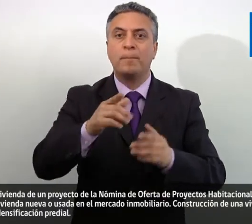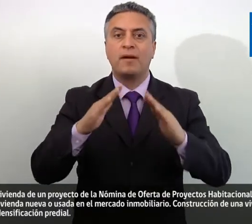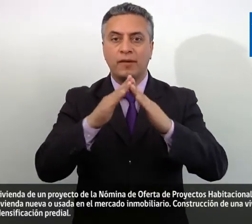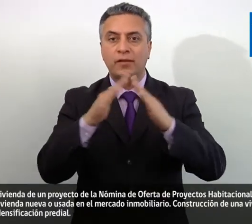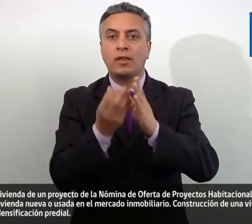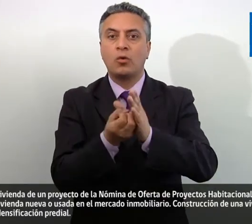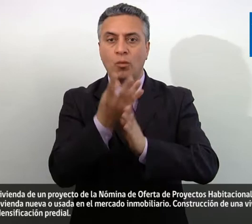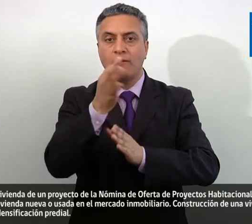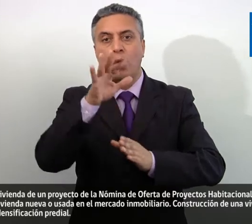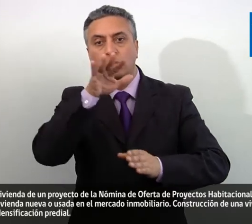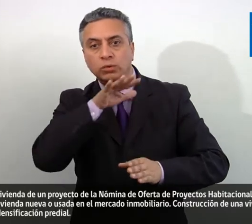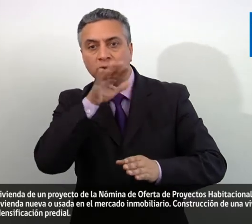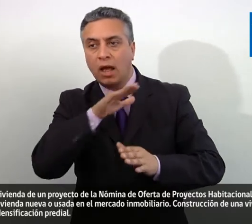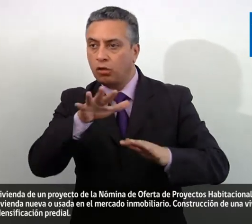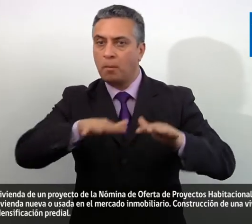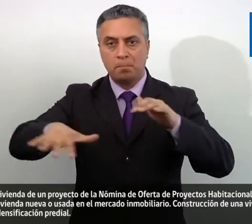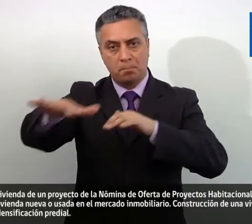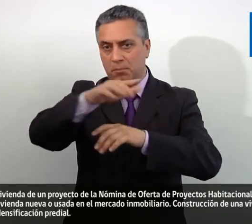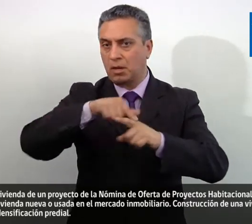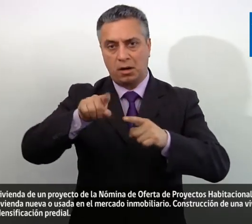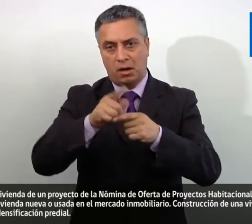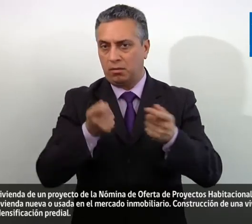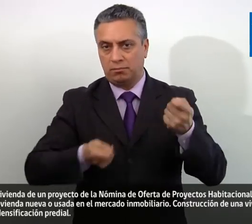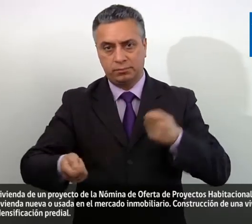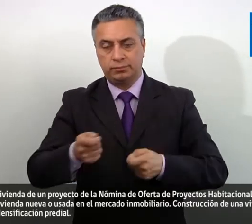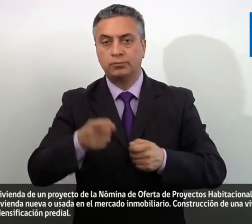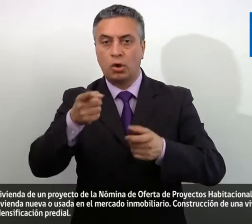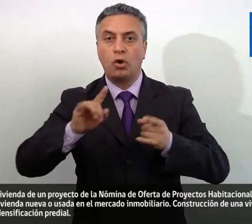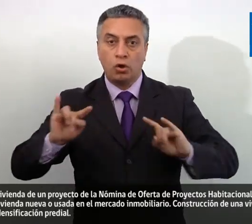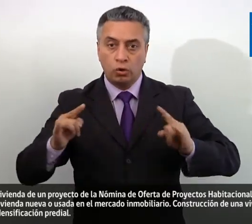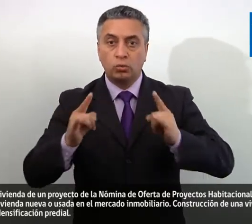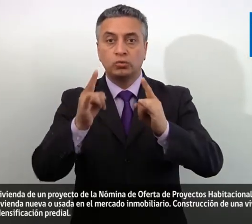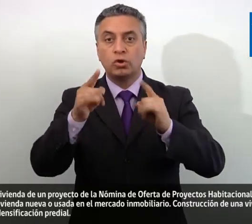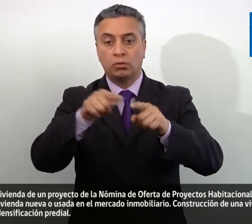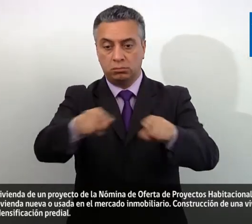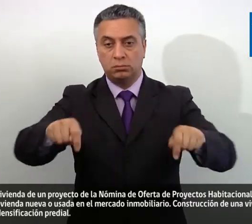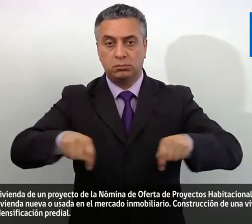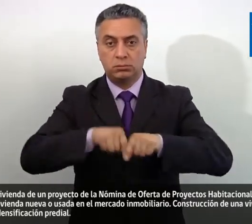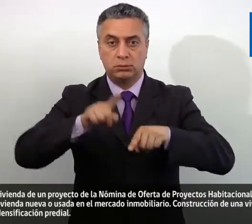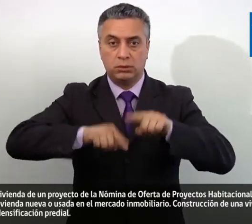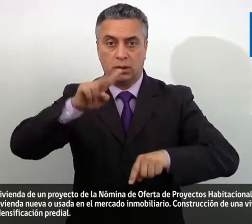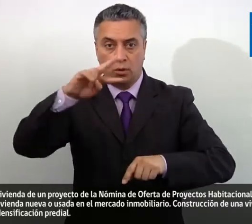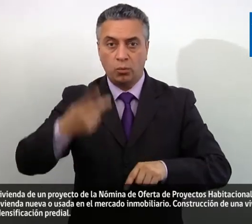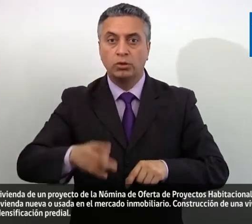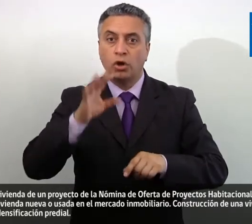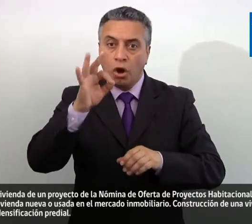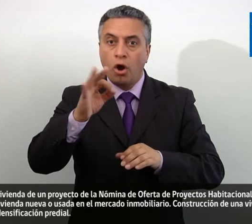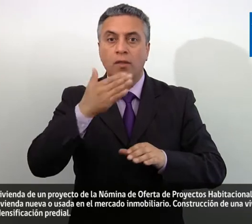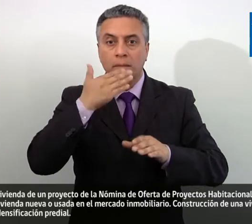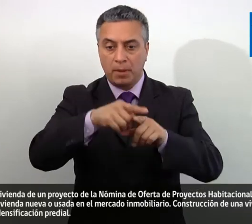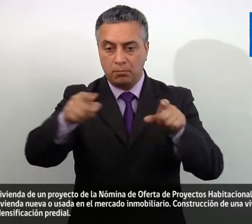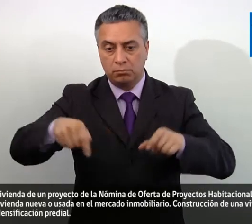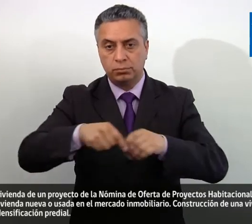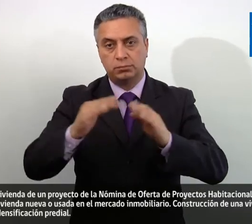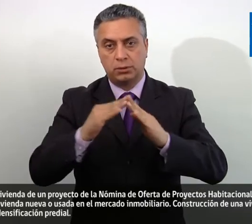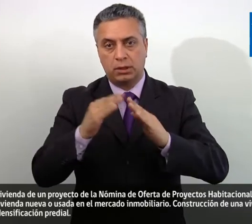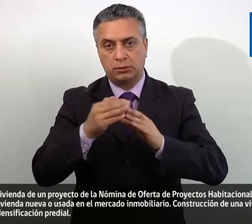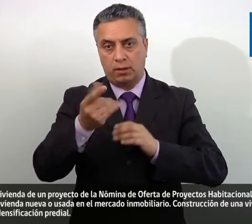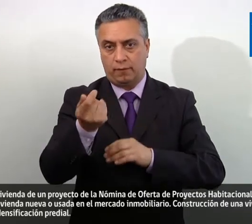de proyectos habitacionales del Serviu, compra de una vivienda nueva o usada en el mercado inmobiliario, construcción de una vivienda